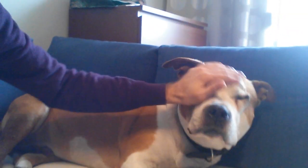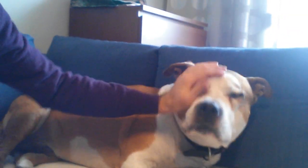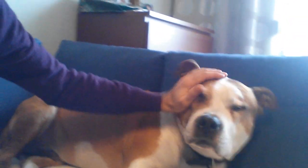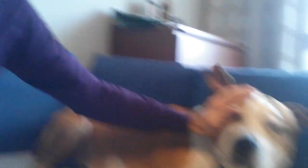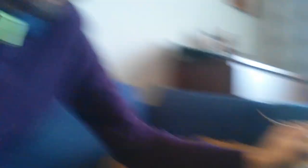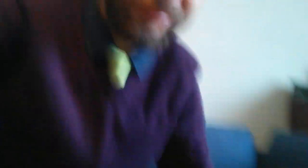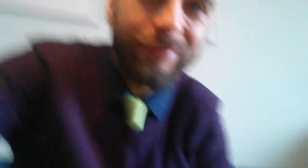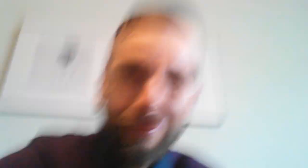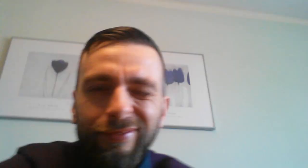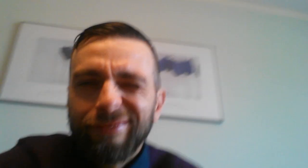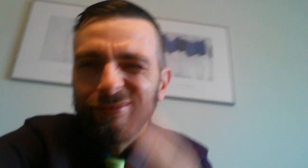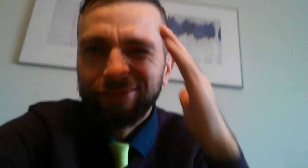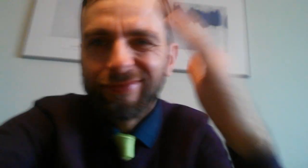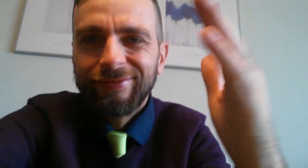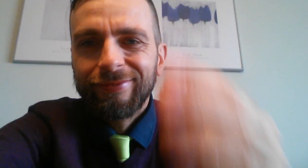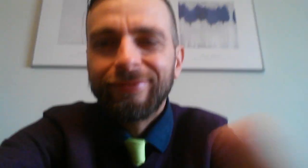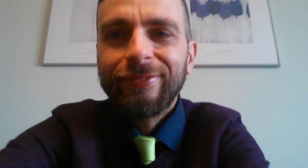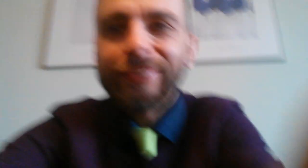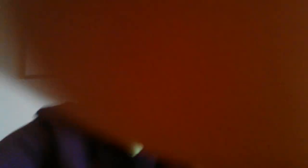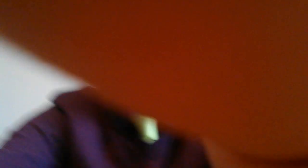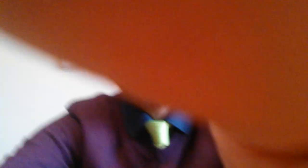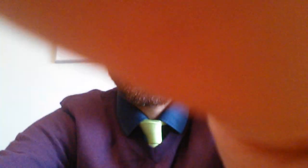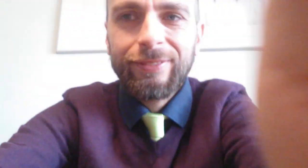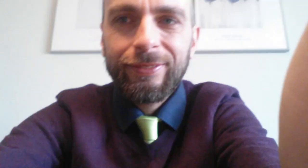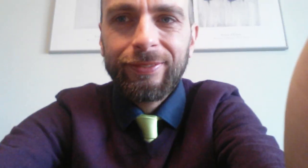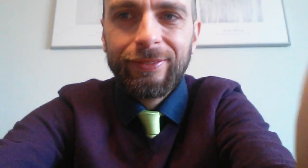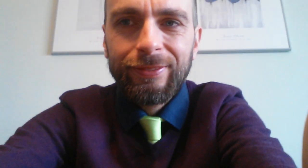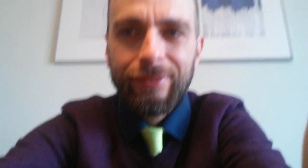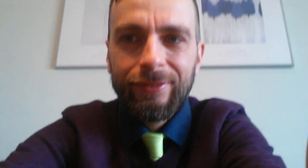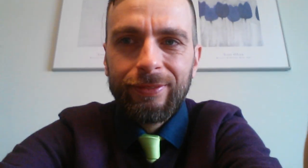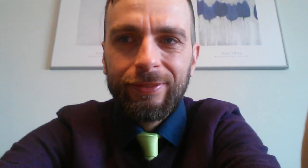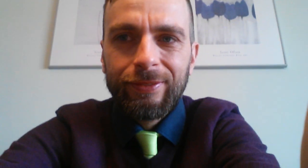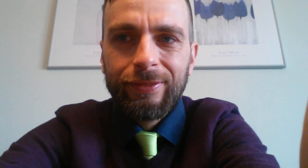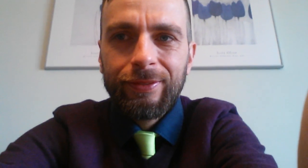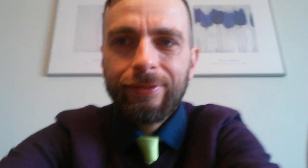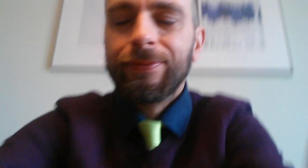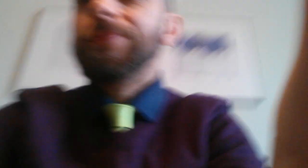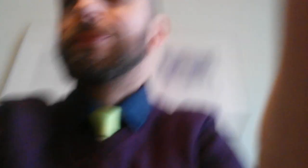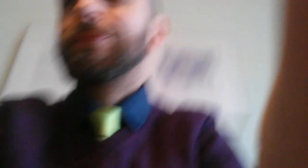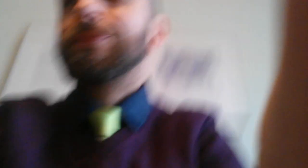myślę, że muszą więcej zabiegać o swoje prawa. Wnioski o dopłaty bezpośrednie zarówno.